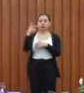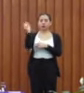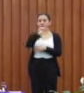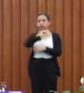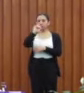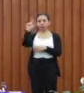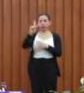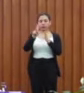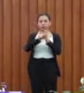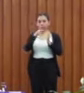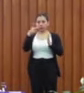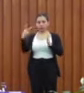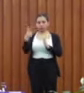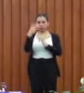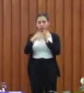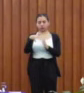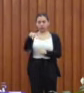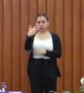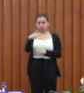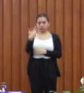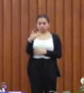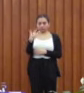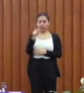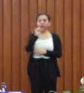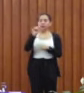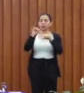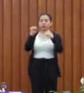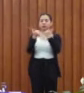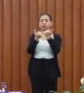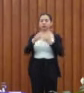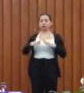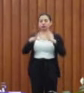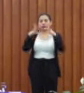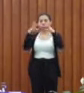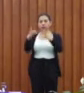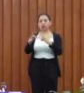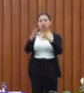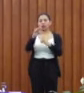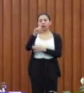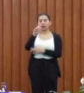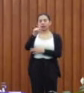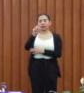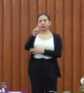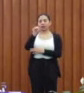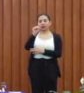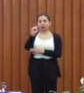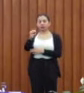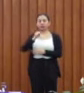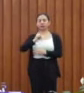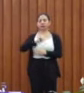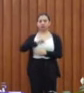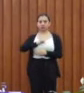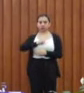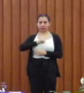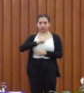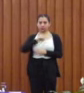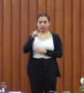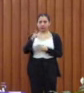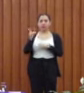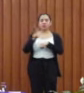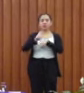En 1995 fundó la organización civil Letra S, SIDA, Cultura y Vida Cotidiana, en donde combina su